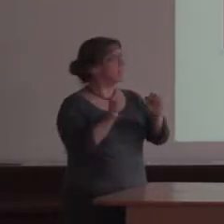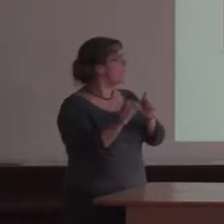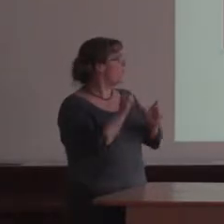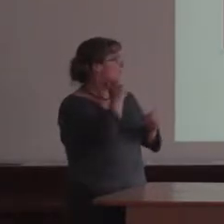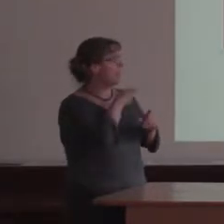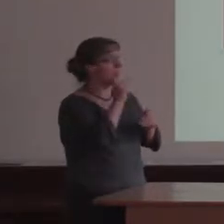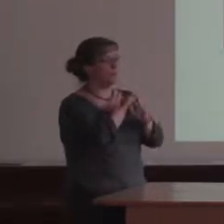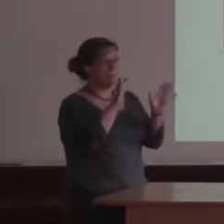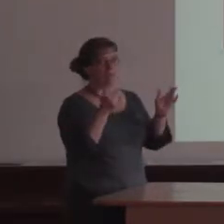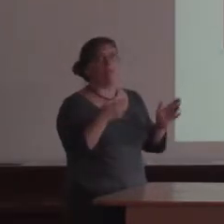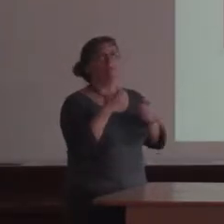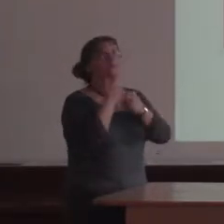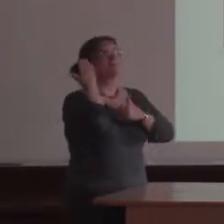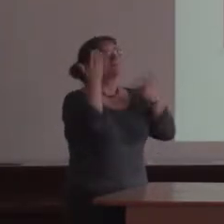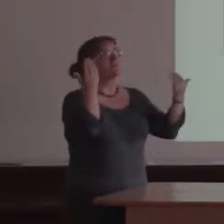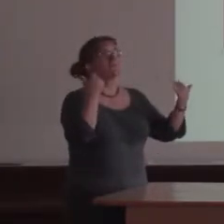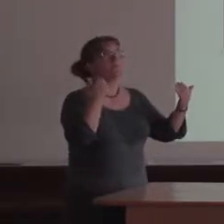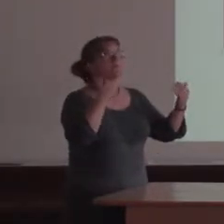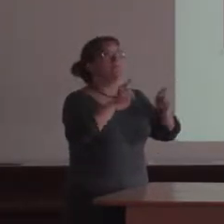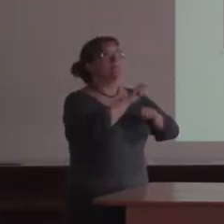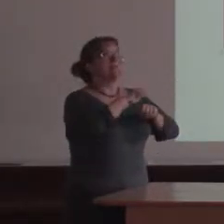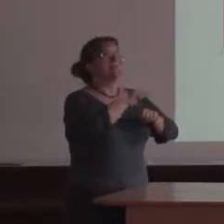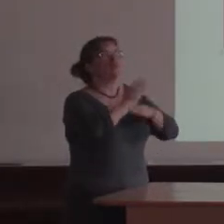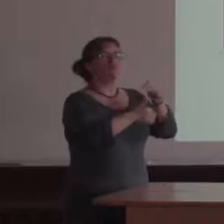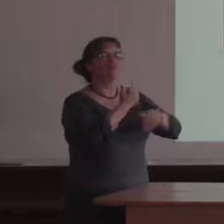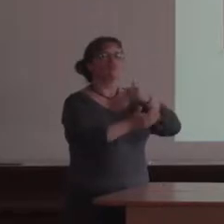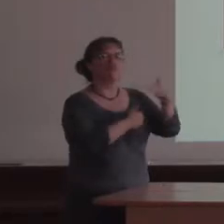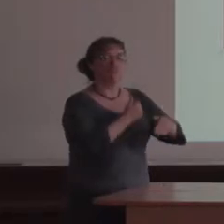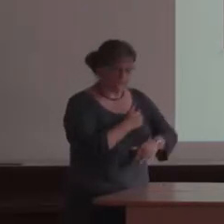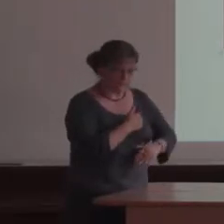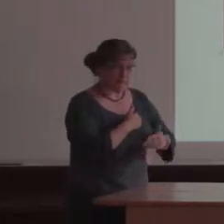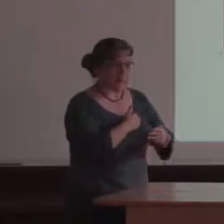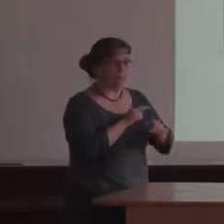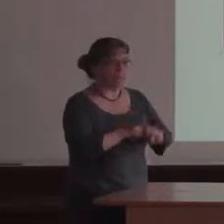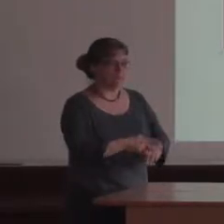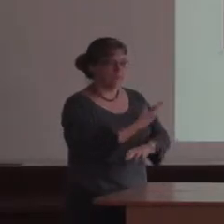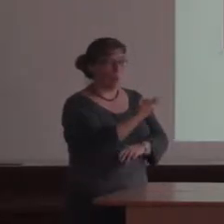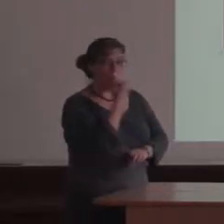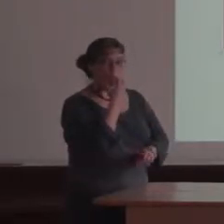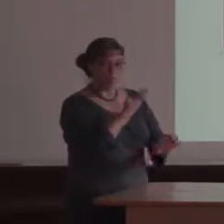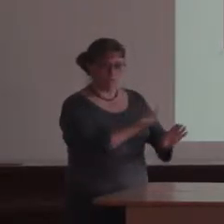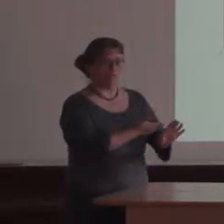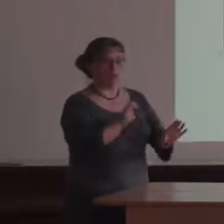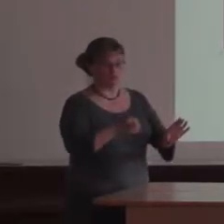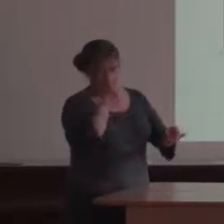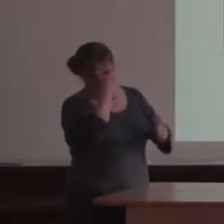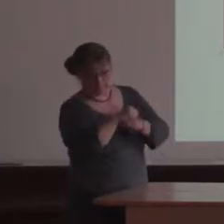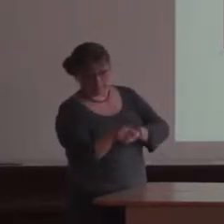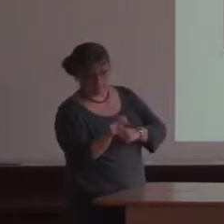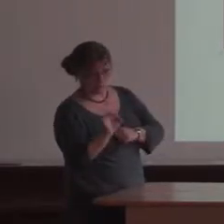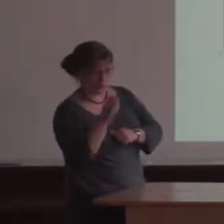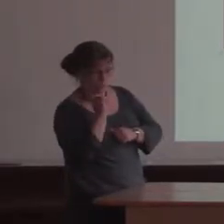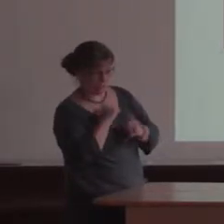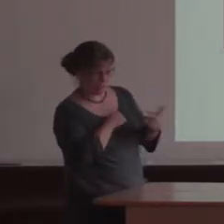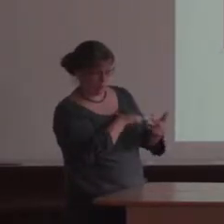tests, j'en ai trois qui sont en rouge, ben, il va se rappeler lesquels ont échoué et je peux lui demander de me lancer uniquement les